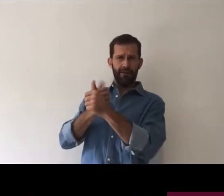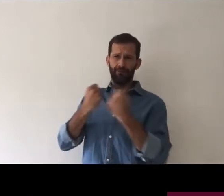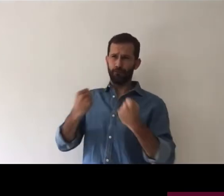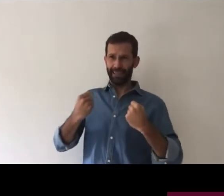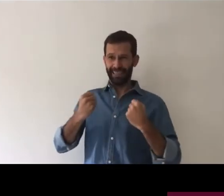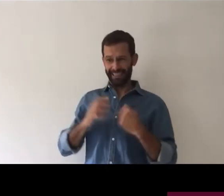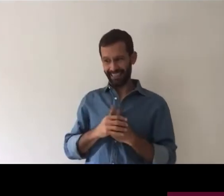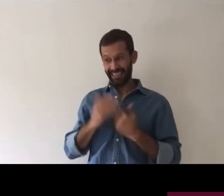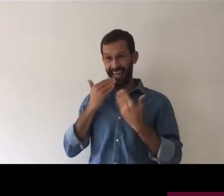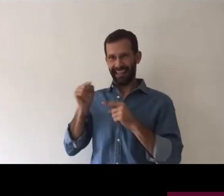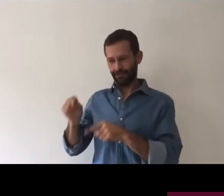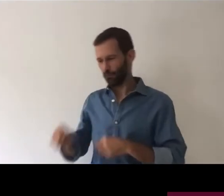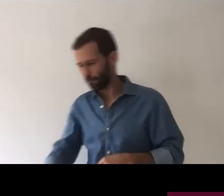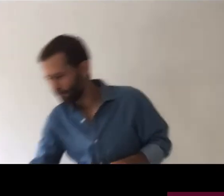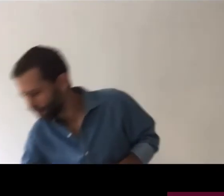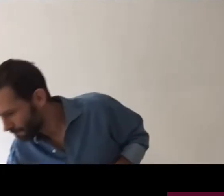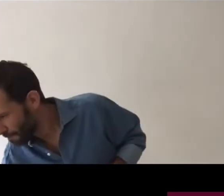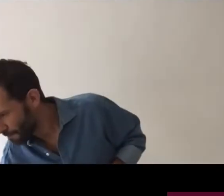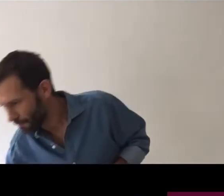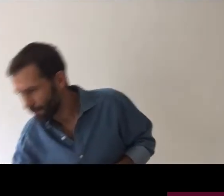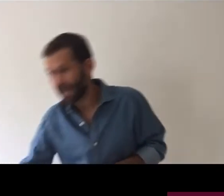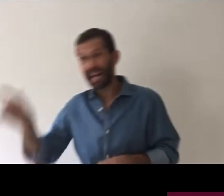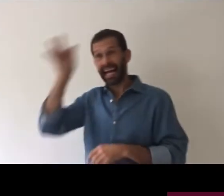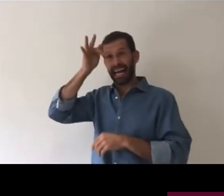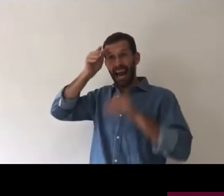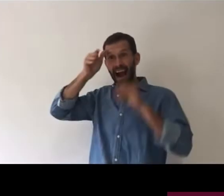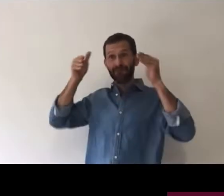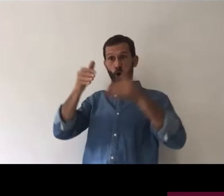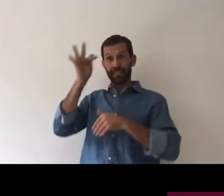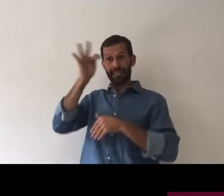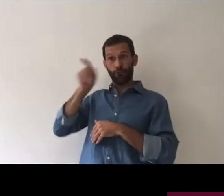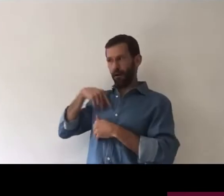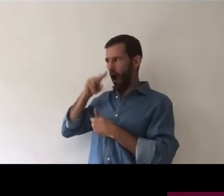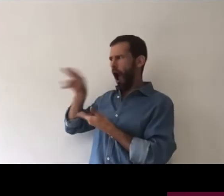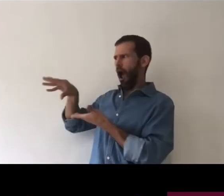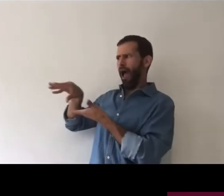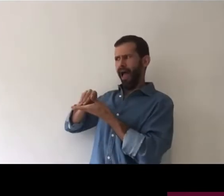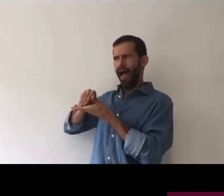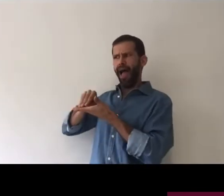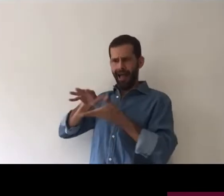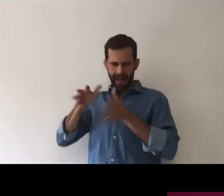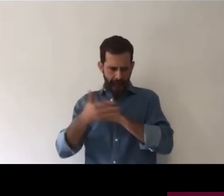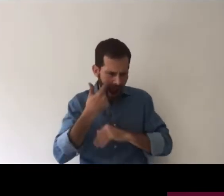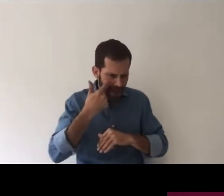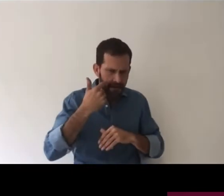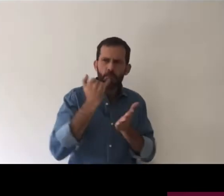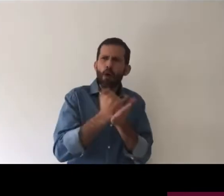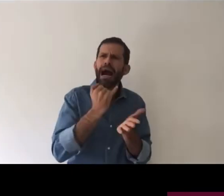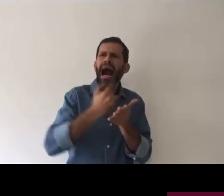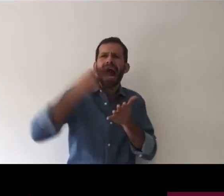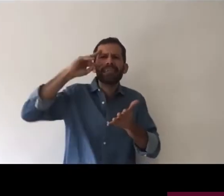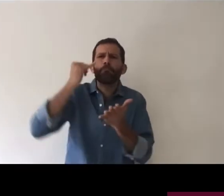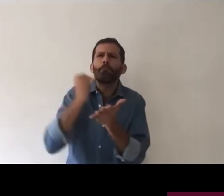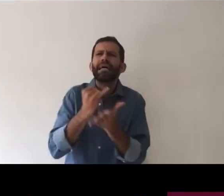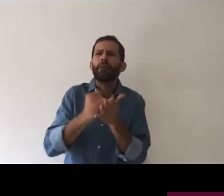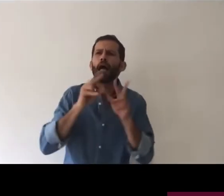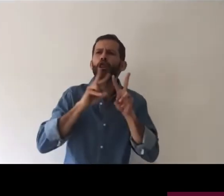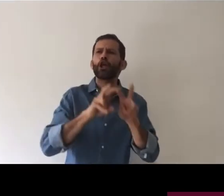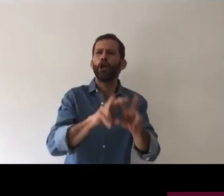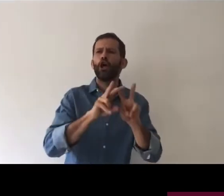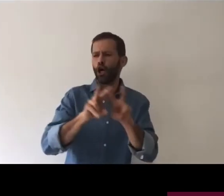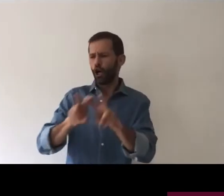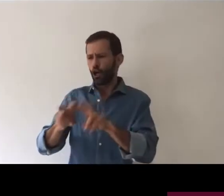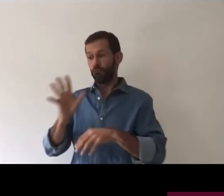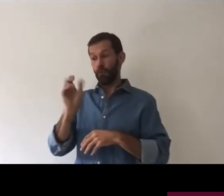se ve claramente en la lengua de signos, que tiene una gran carga icónica. Desde ese enfoque teórico